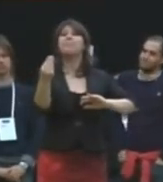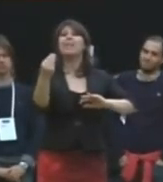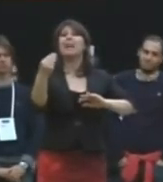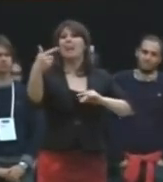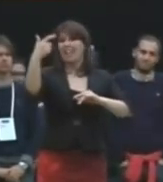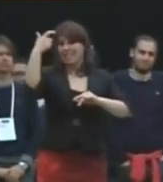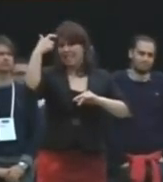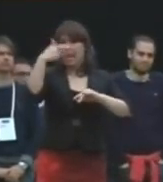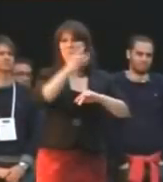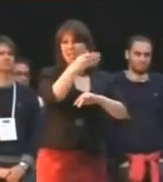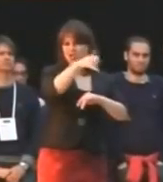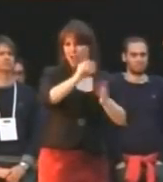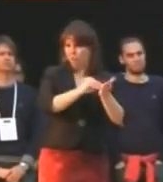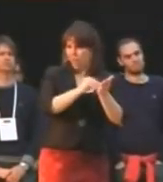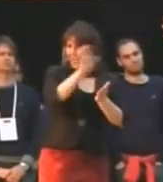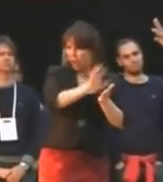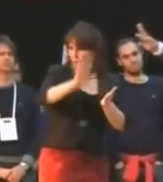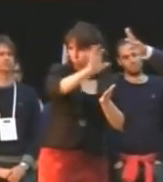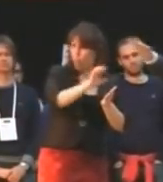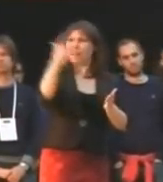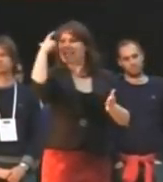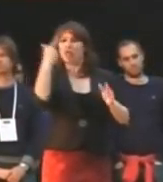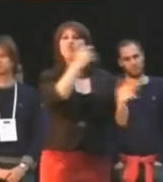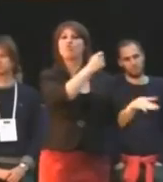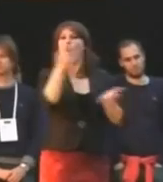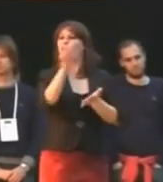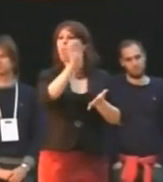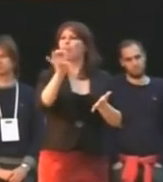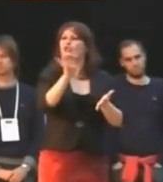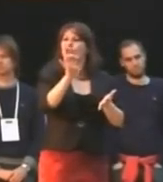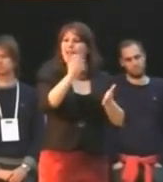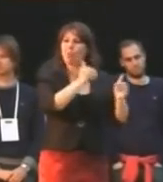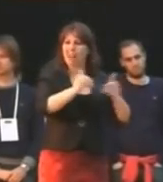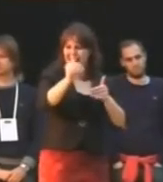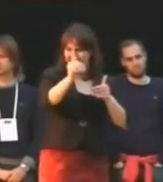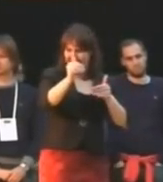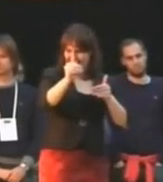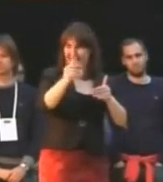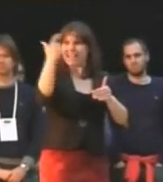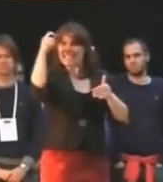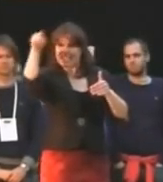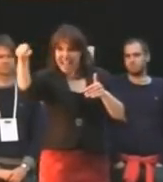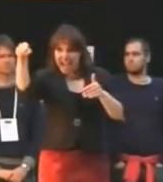private. La BCE dà i soldi, 400 miliardi, all'1% alle banche private